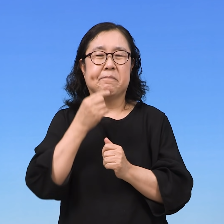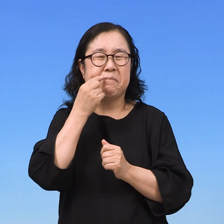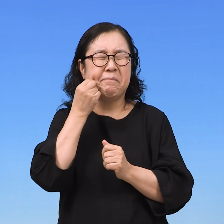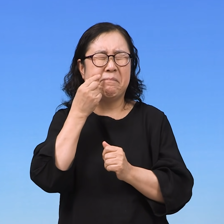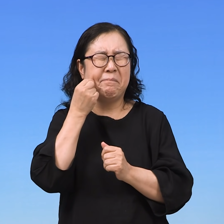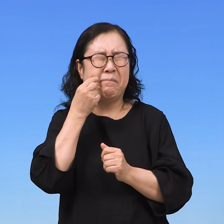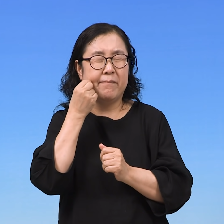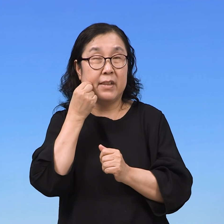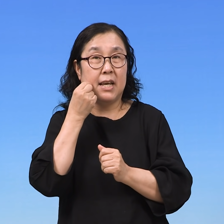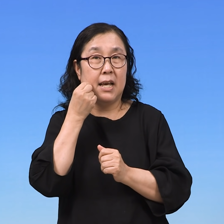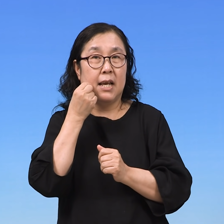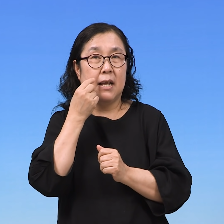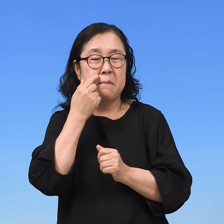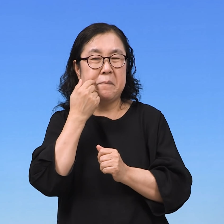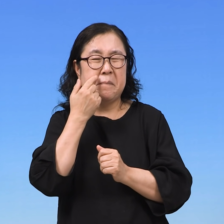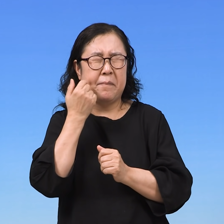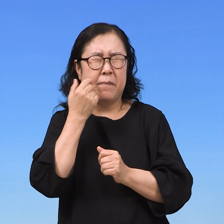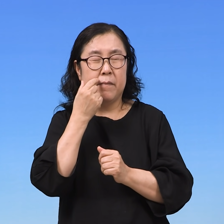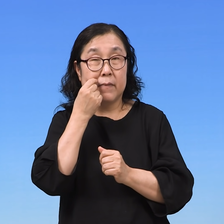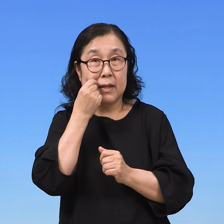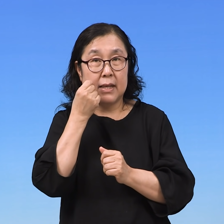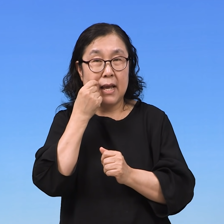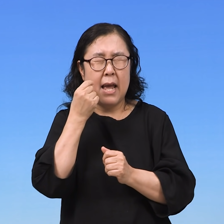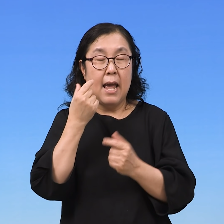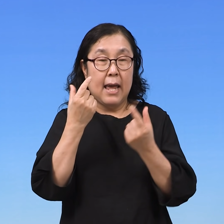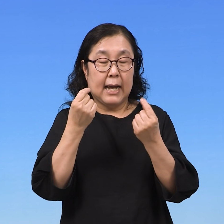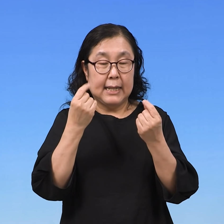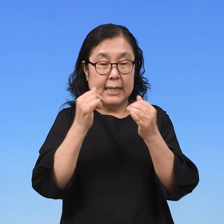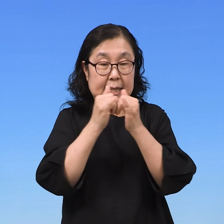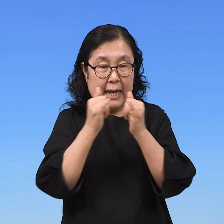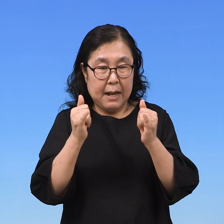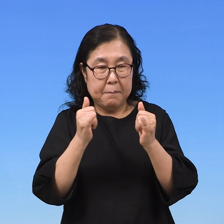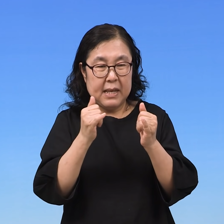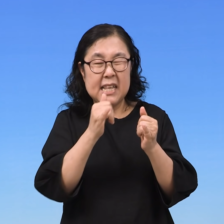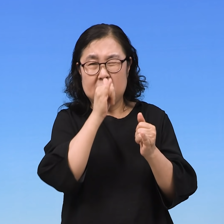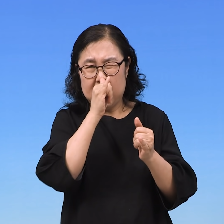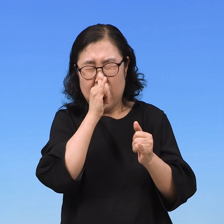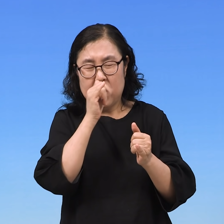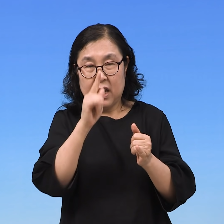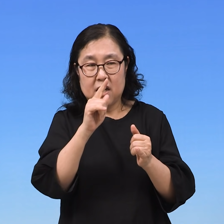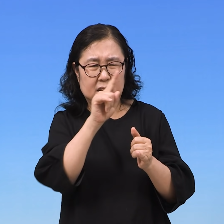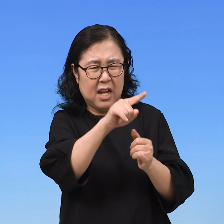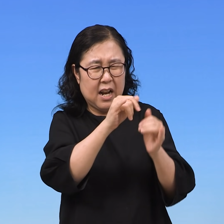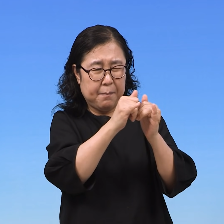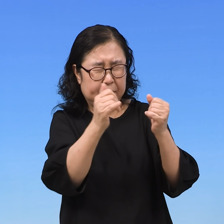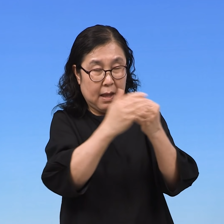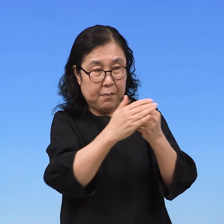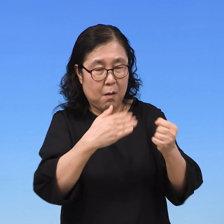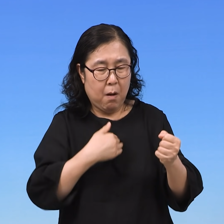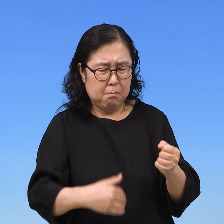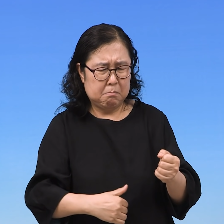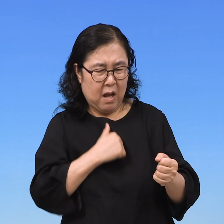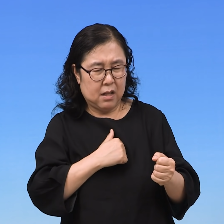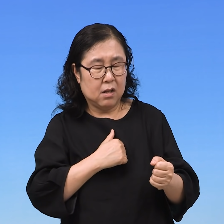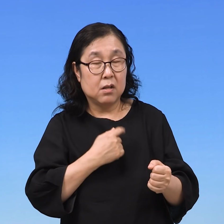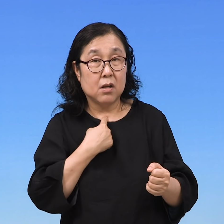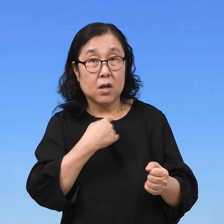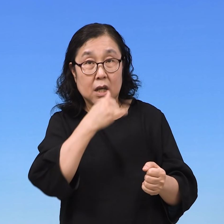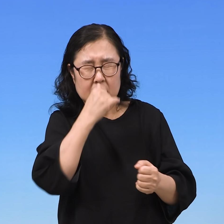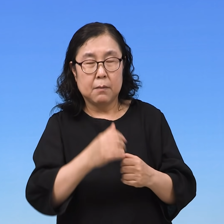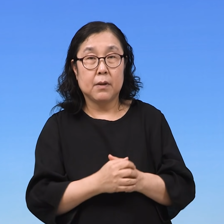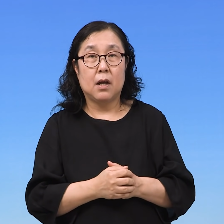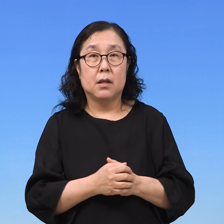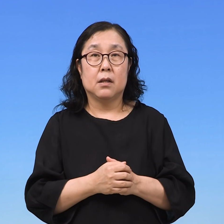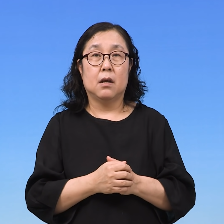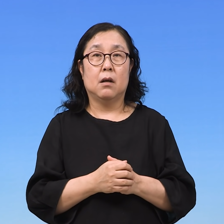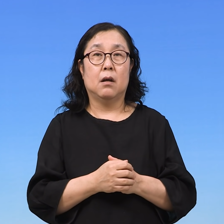내 입장에서 기억은 잘 안 나지만, 그래서 이제 어느 날 내가 폭발을 한 겁니다. 감정이. 그래서 이제 이게